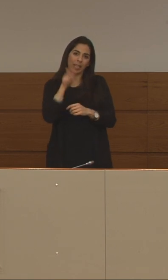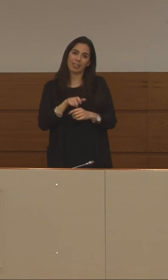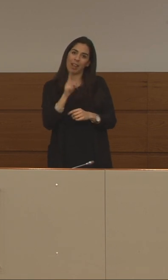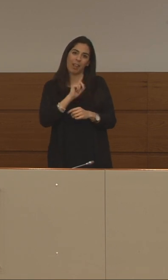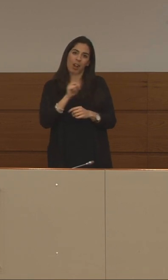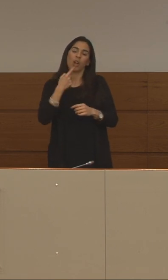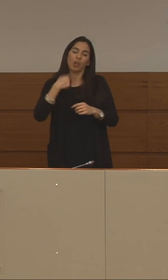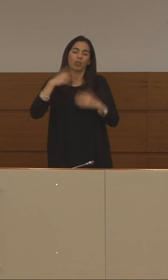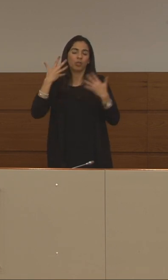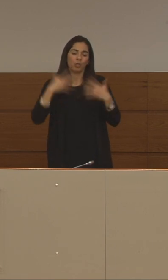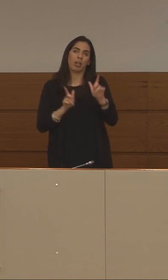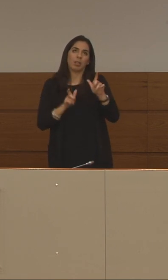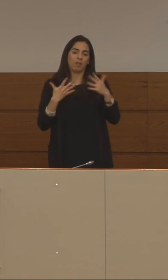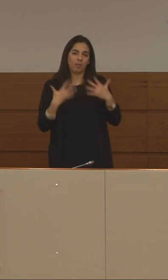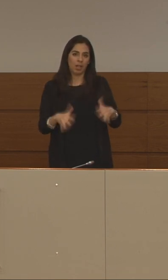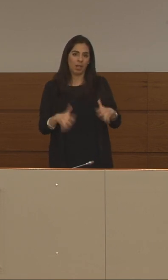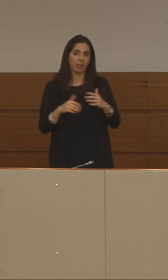altri